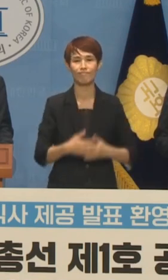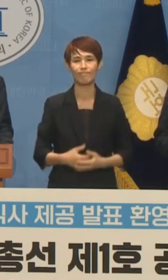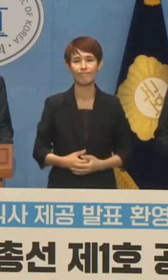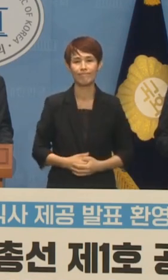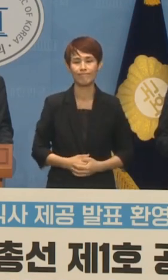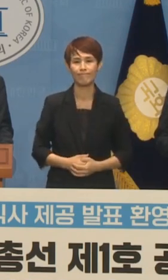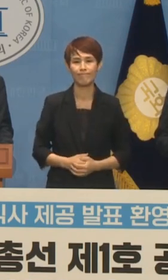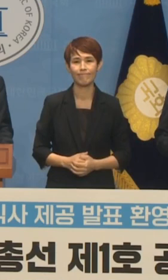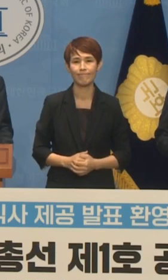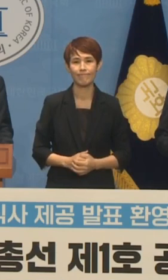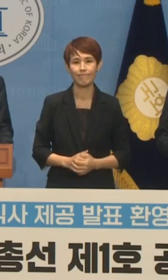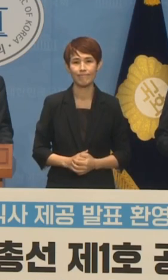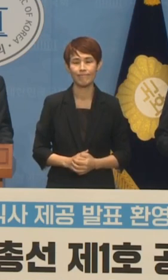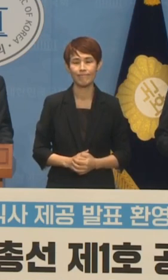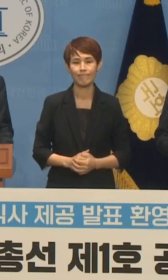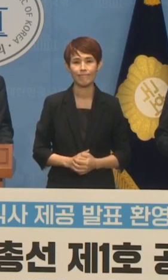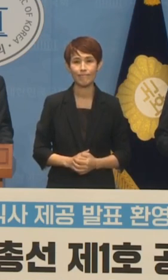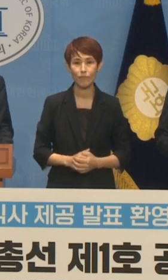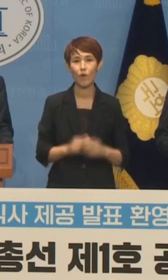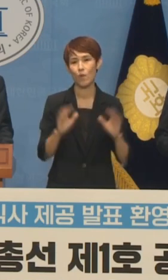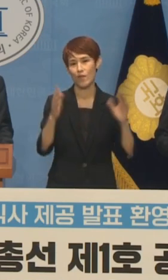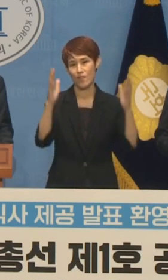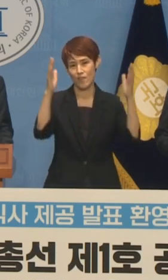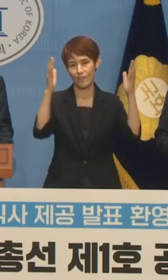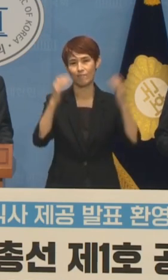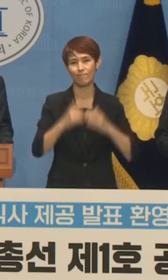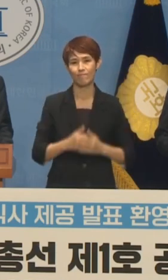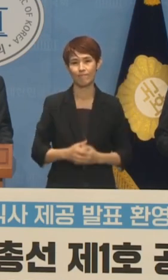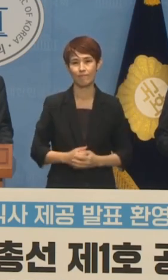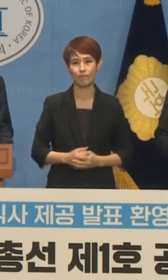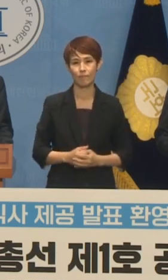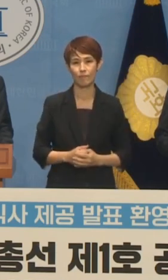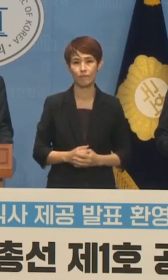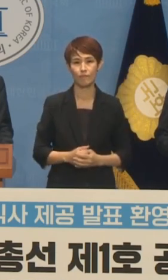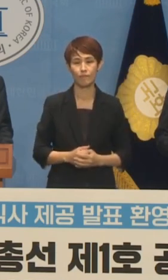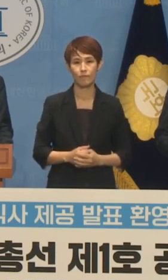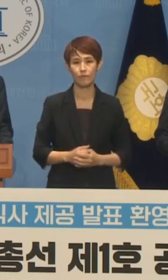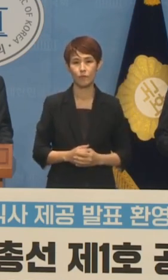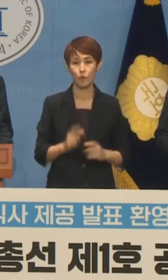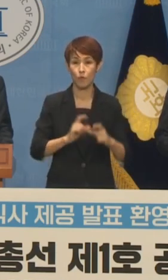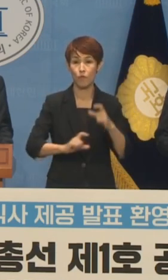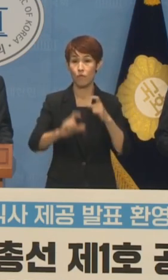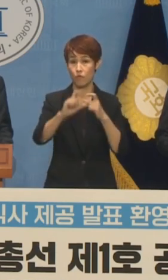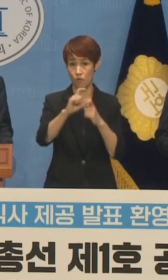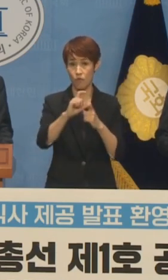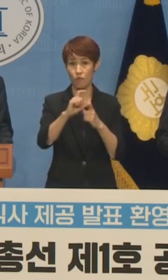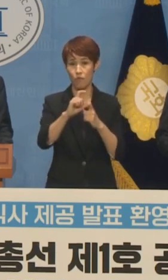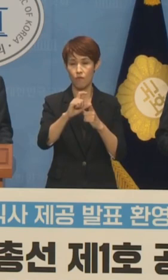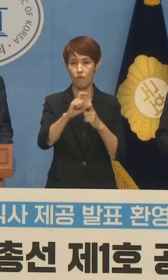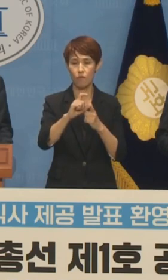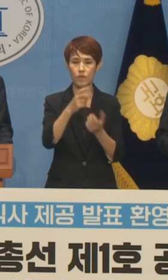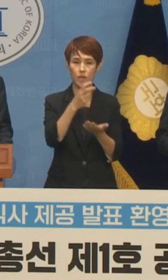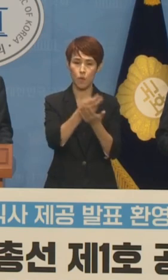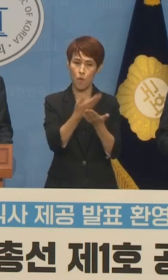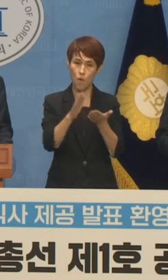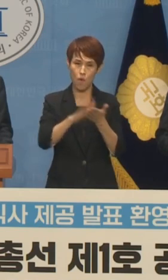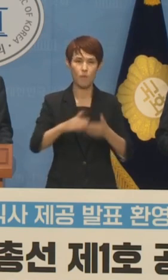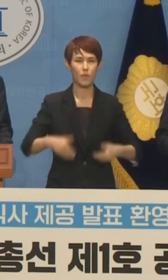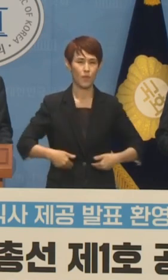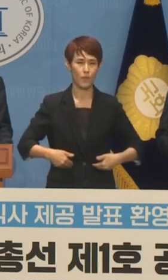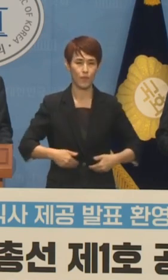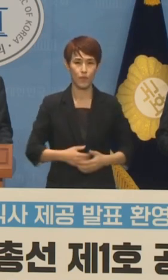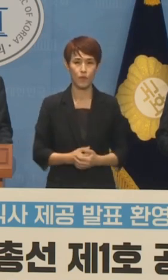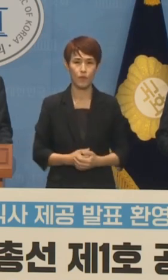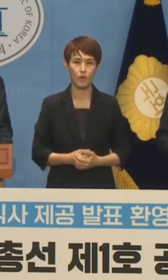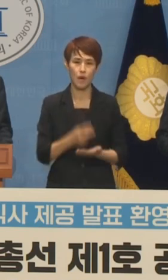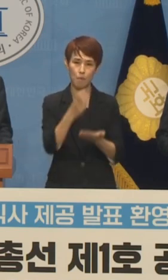안들을 제시했습니다. 전반적으로 환영하는 내용이고 그와 관련돼서 추가적으로 이 제도 개선이 필요하다는 지적도 있습니다.